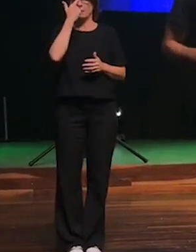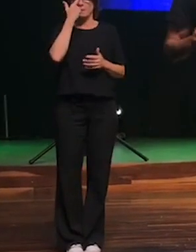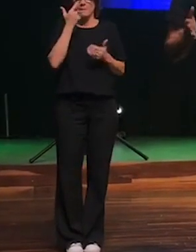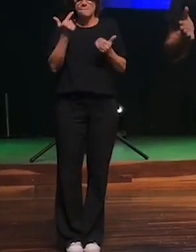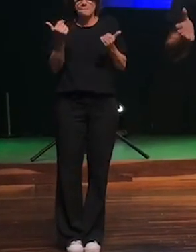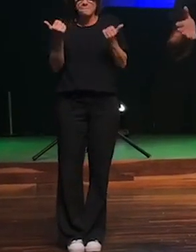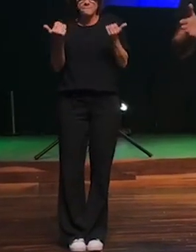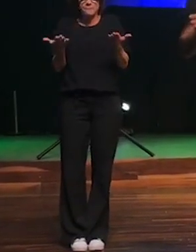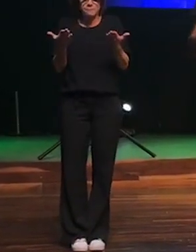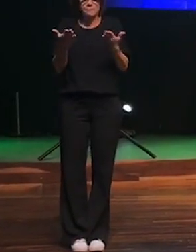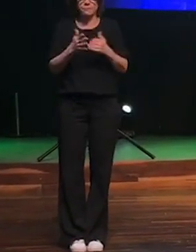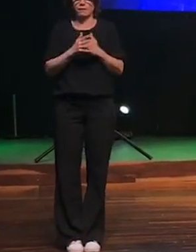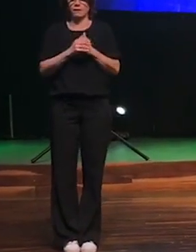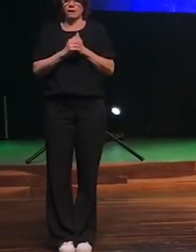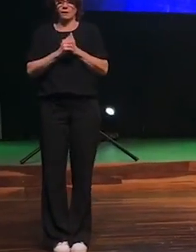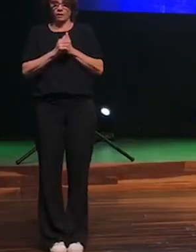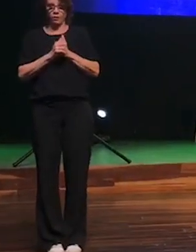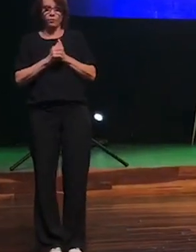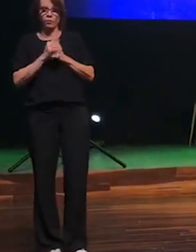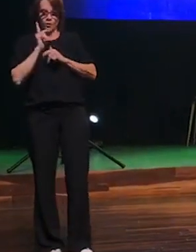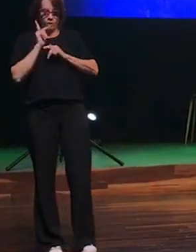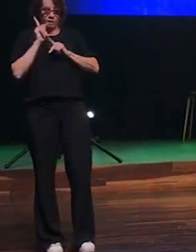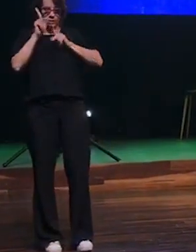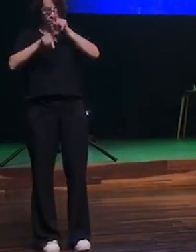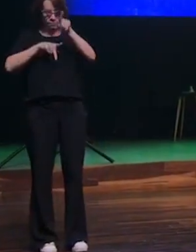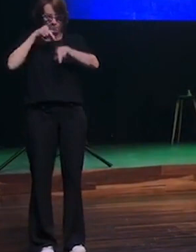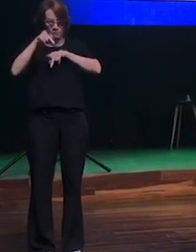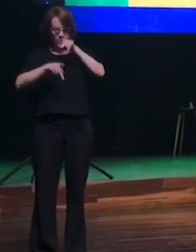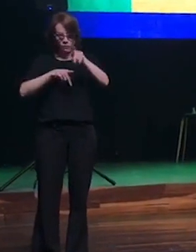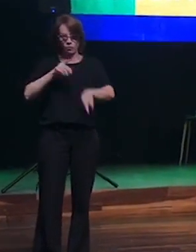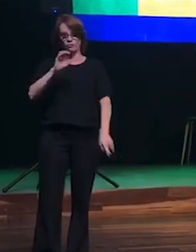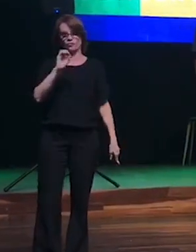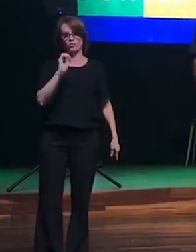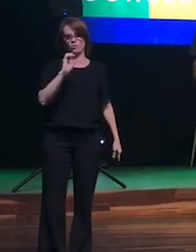Então, a civilização ocidental, senhores,